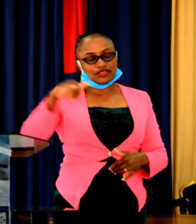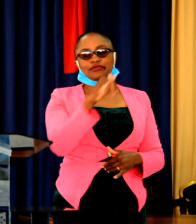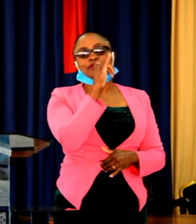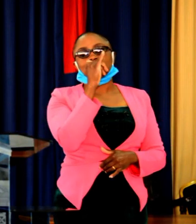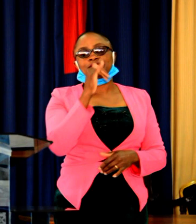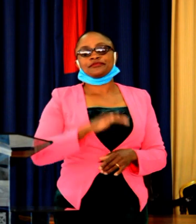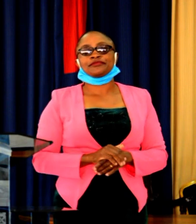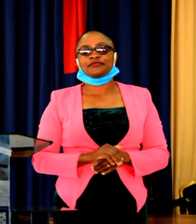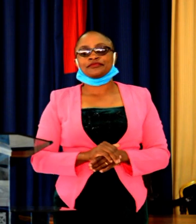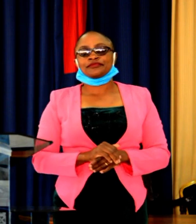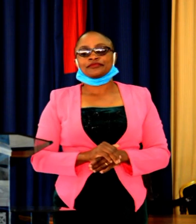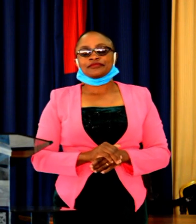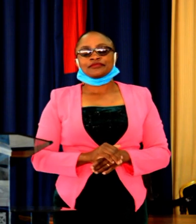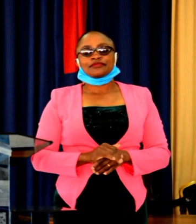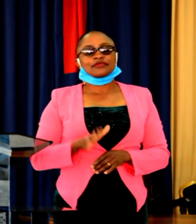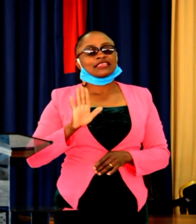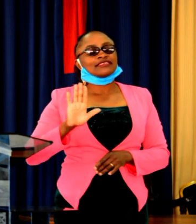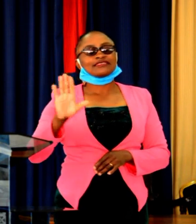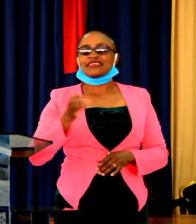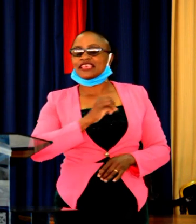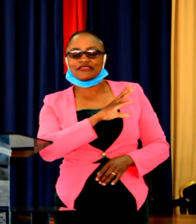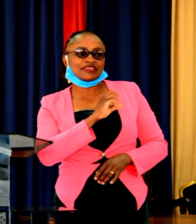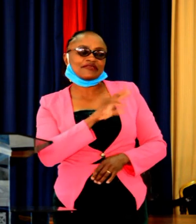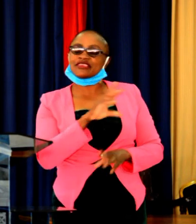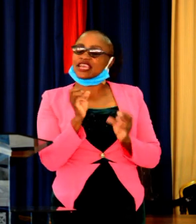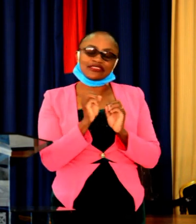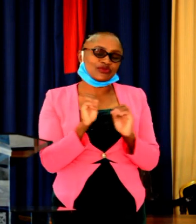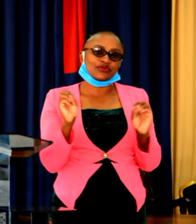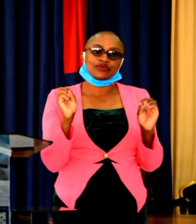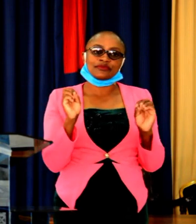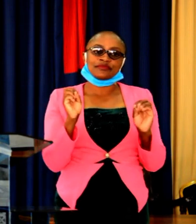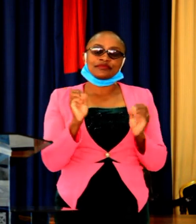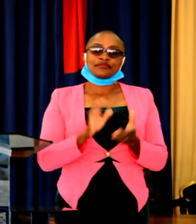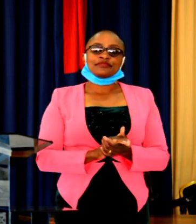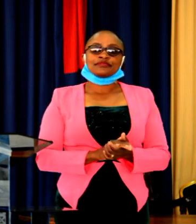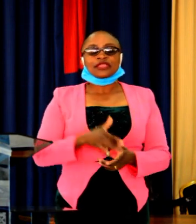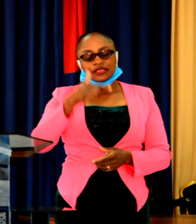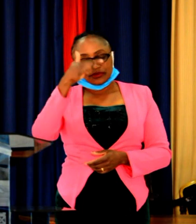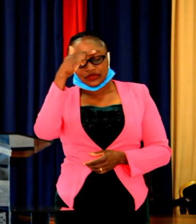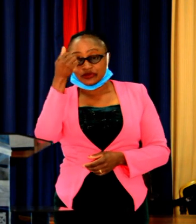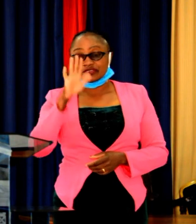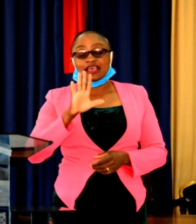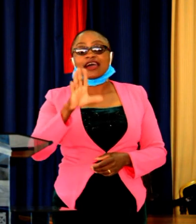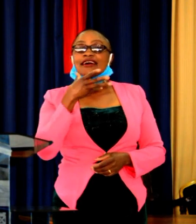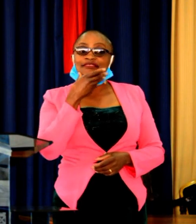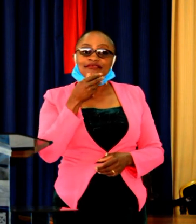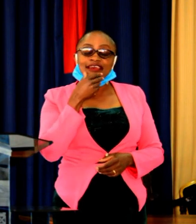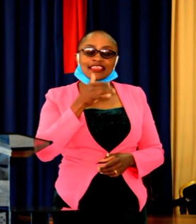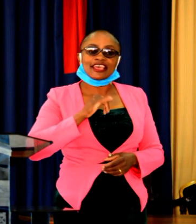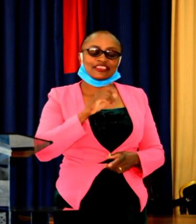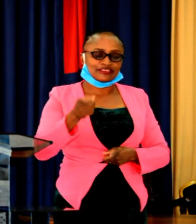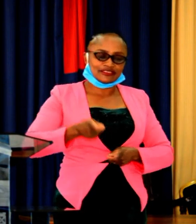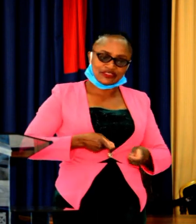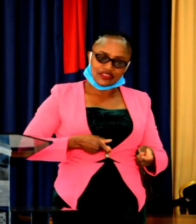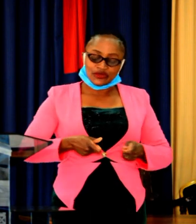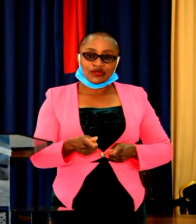plane." Yeye hakuwa na shaka na wasiwasi wowote, kwa maana baba yake ndiye rubani wa